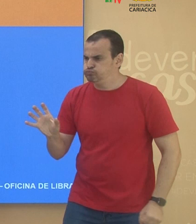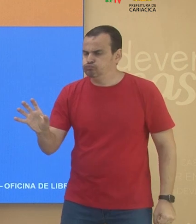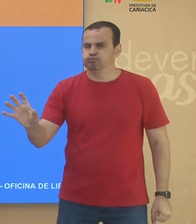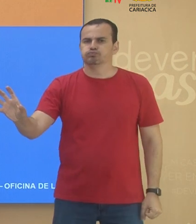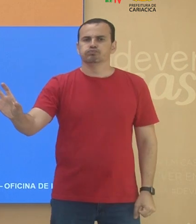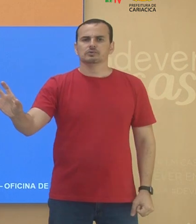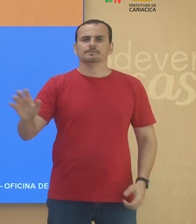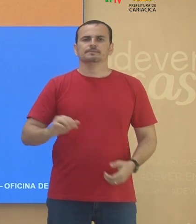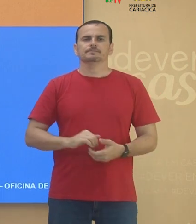Trator.